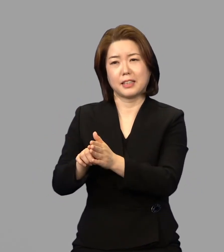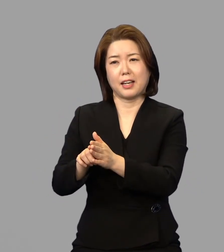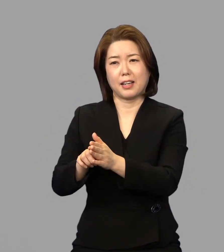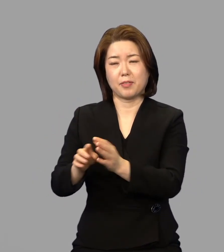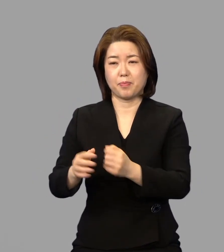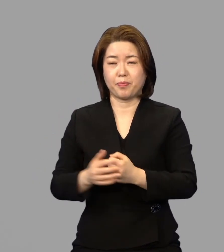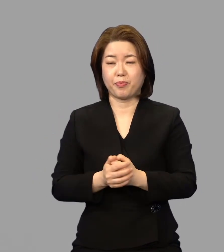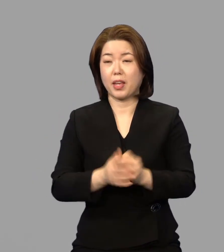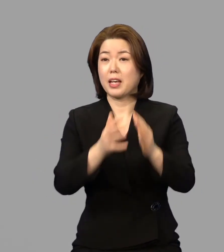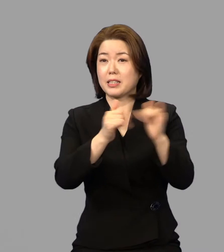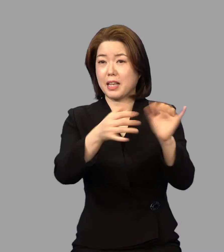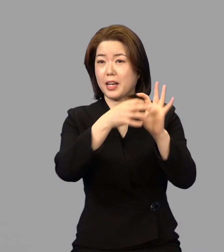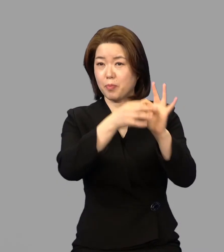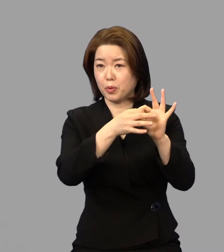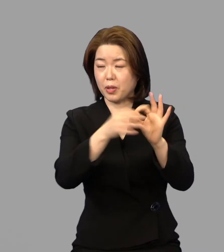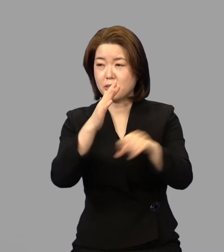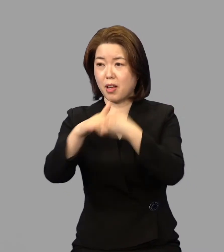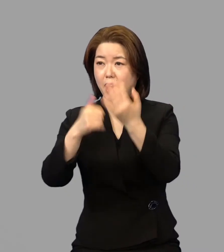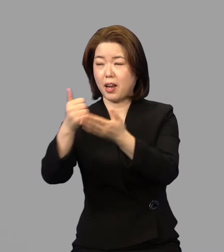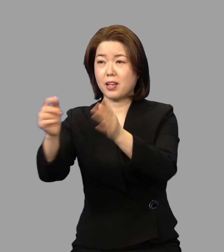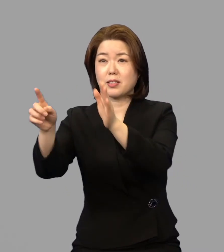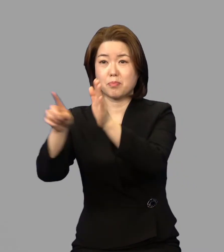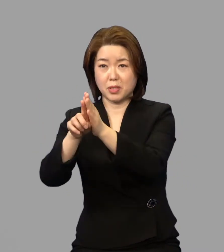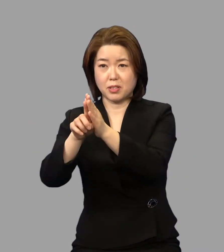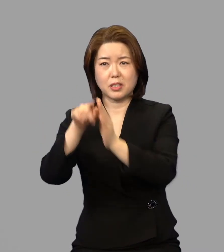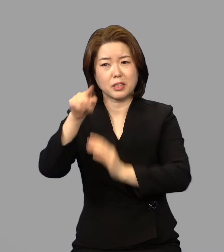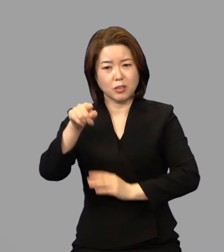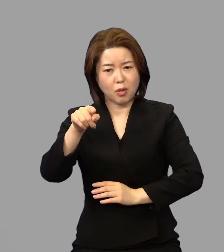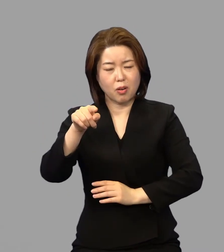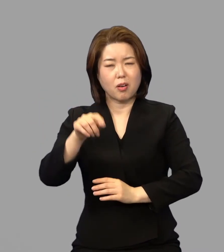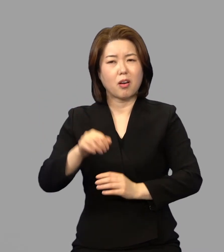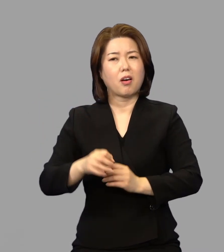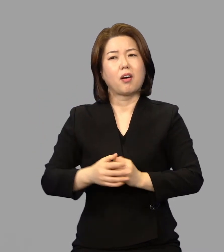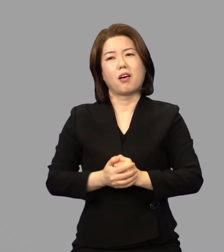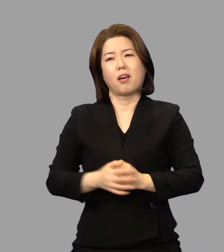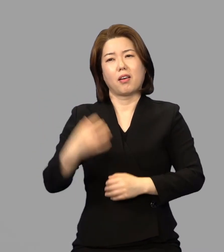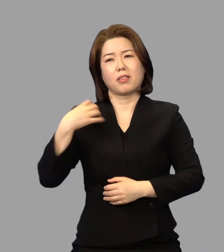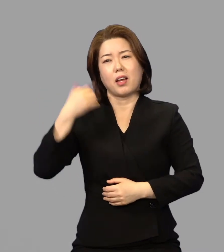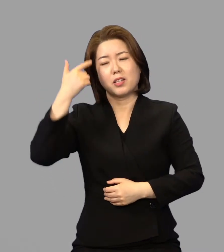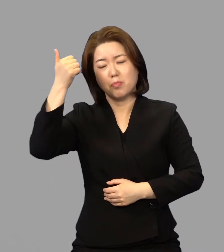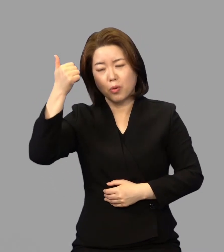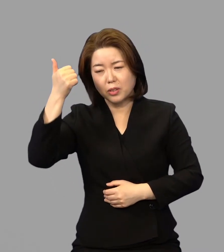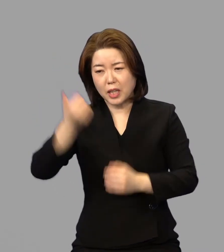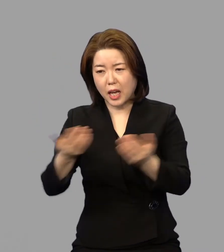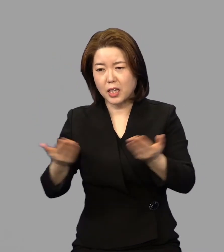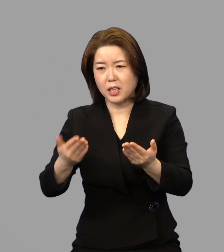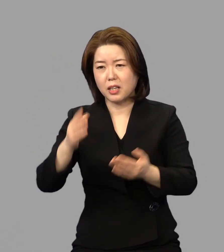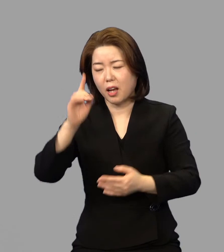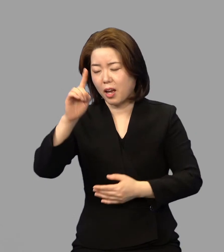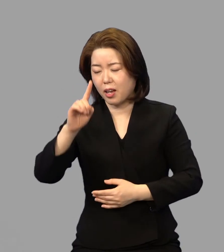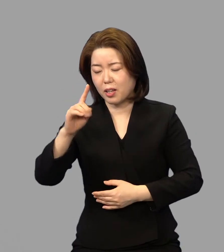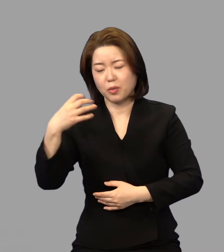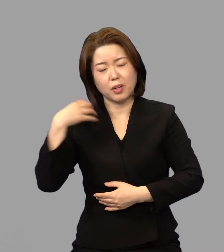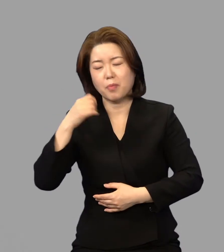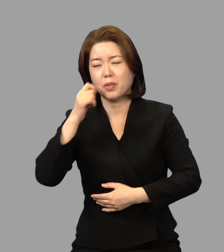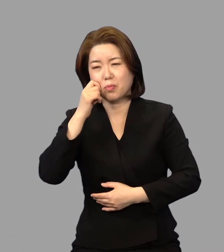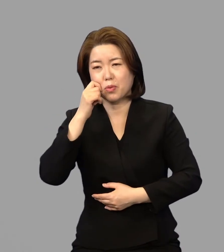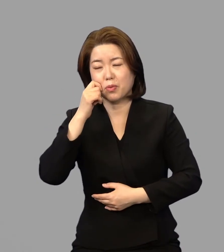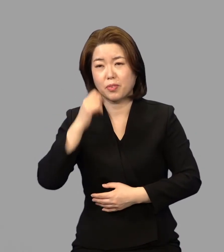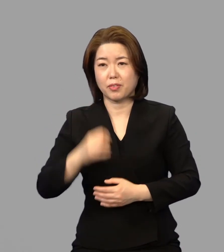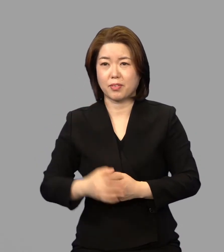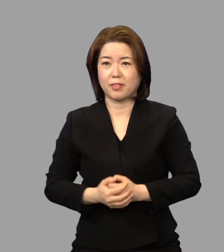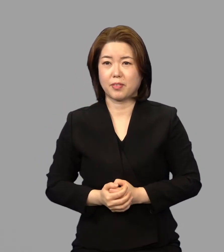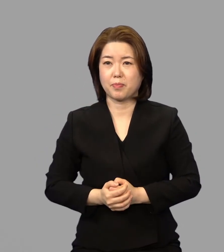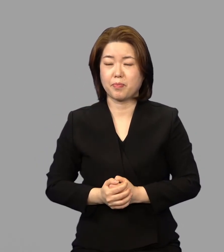사람 통해서 하나님을 믿는 그런 믿음으로는 담임 목사직 하나도 제대로 감당 못하는 거예요.